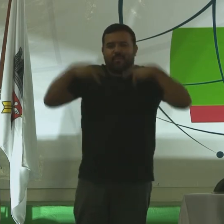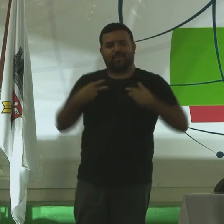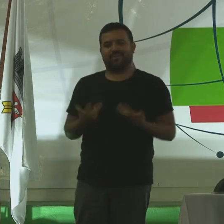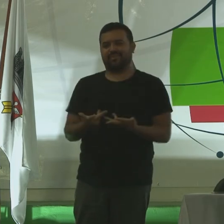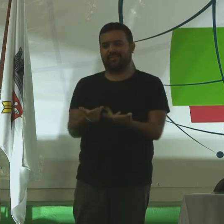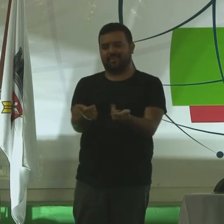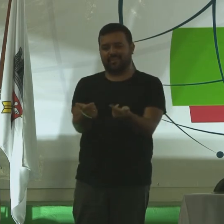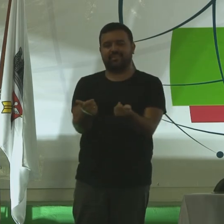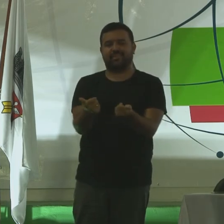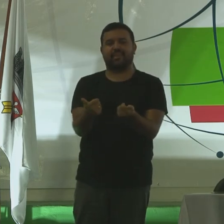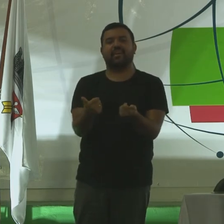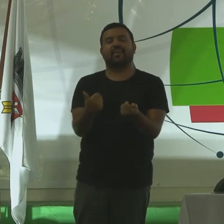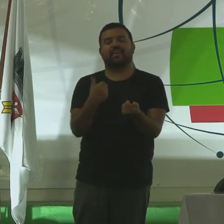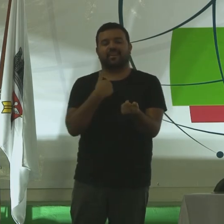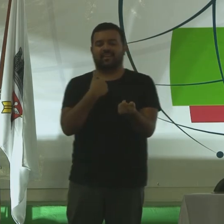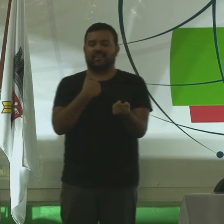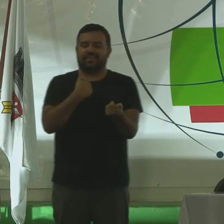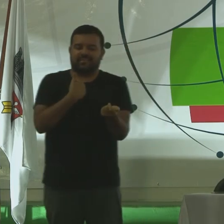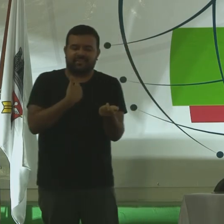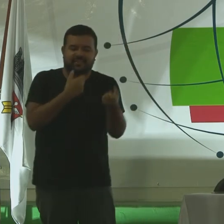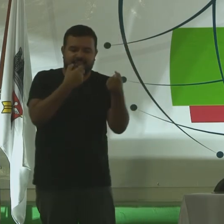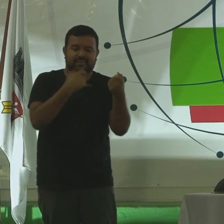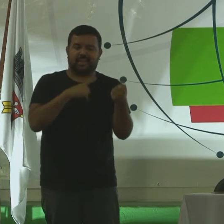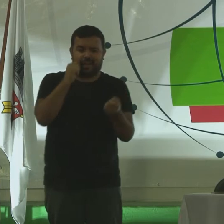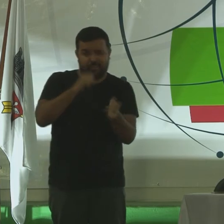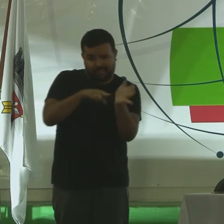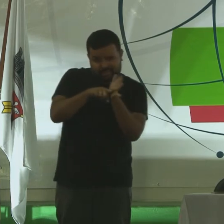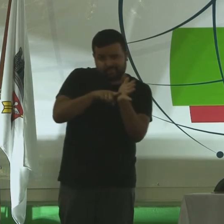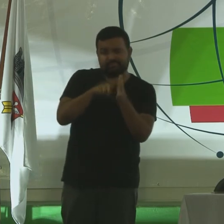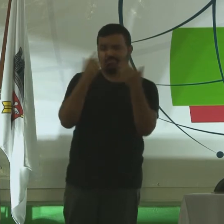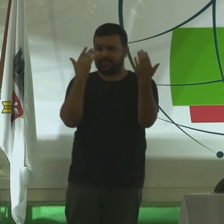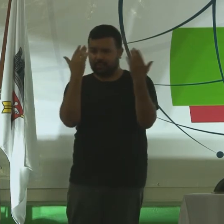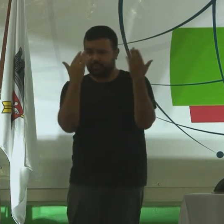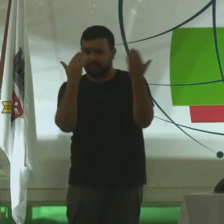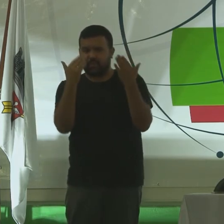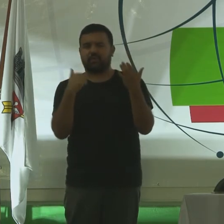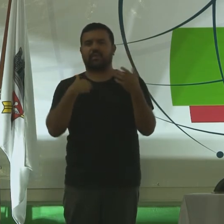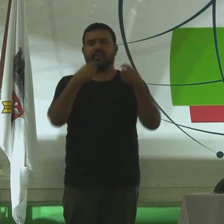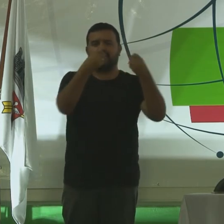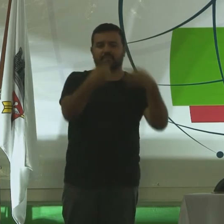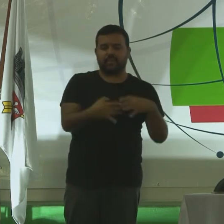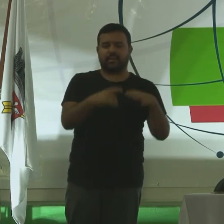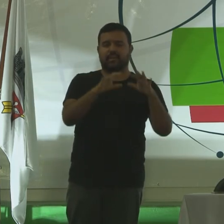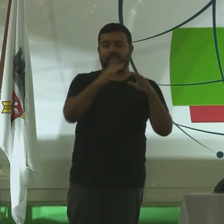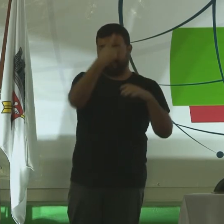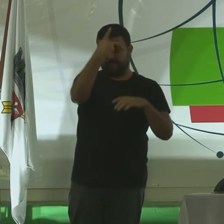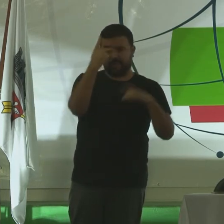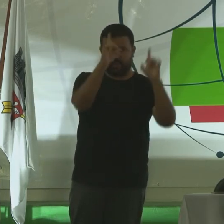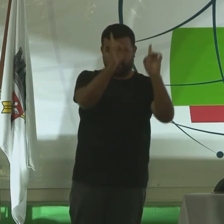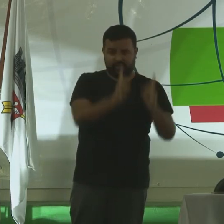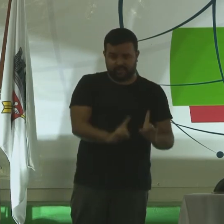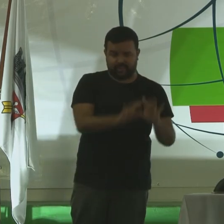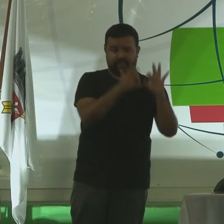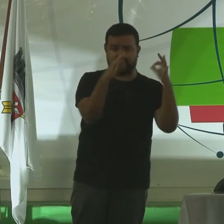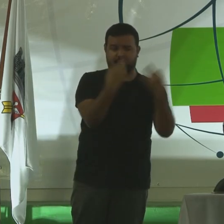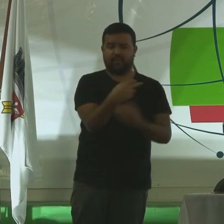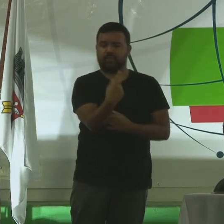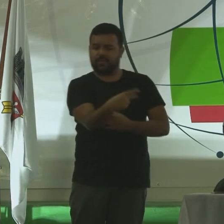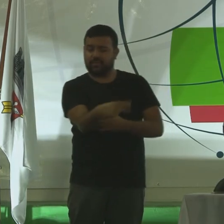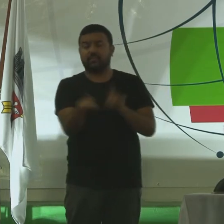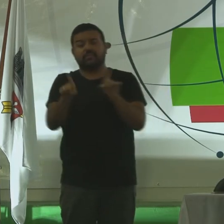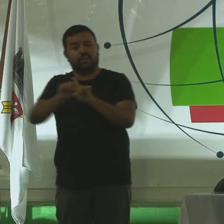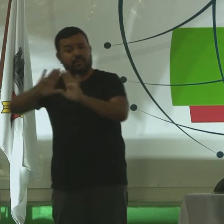diria, aí vem a mesma psicóloga, que assim como as famílias de pessoas com deficiência, as escolas precisam